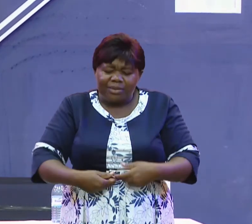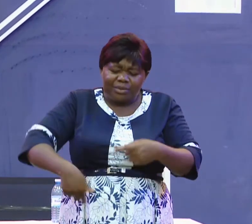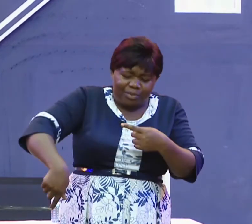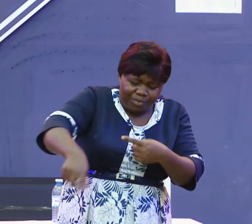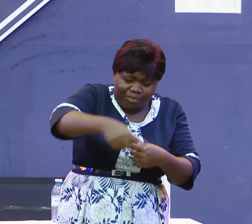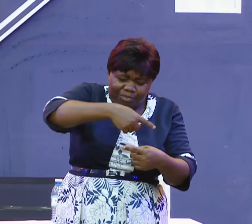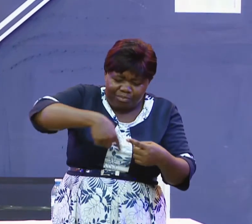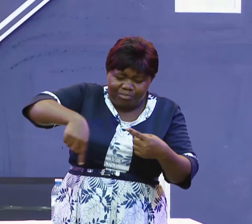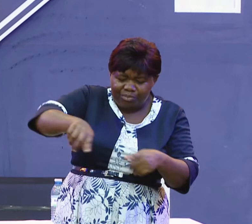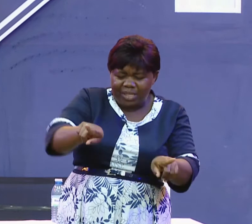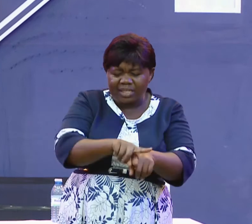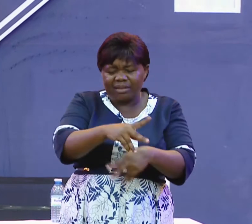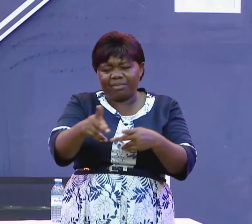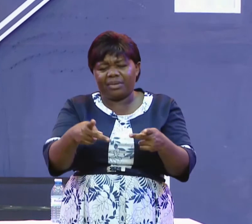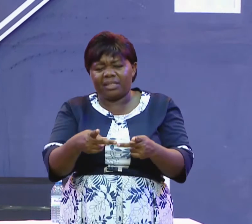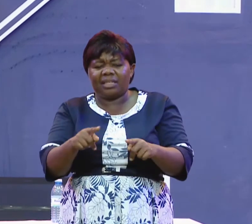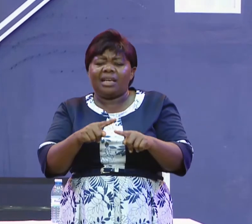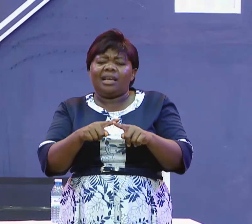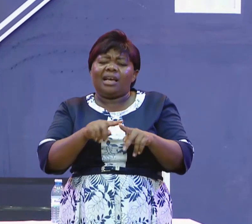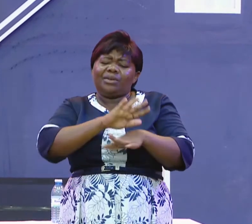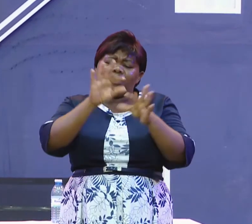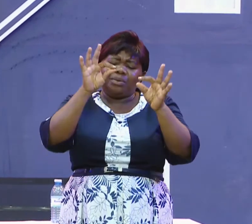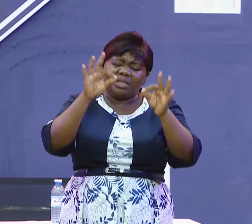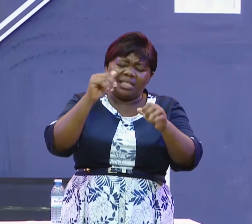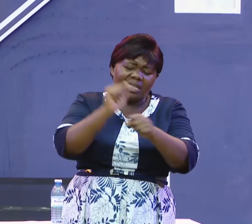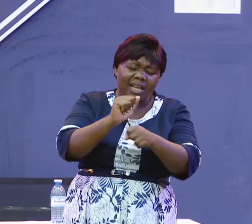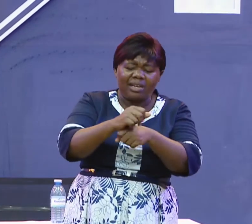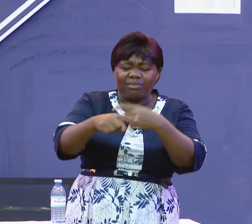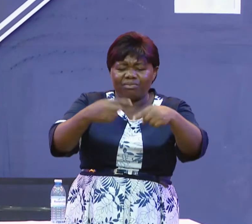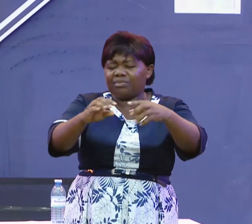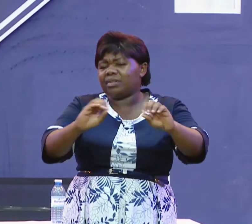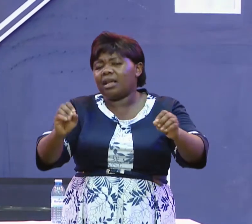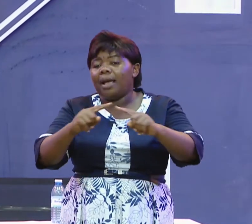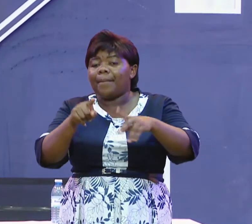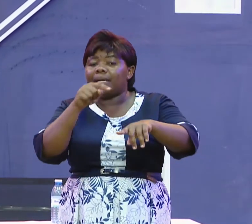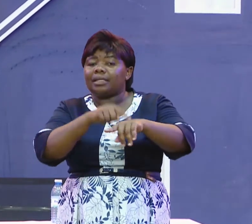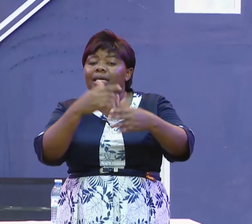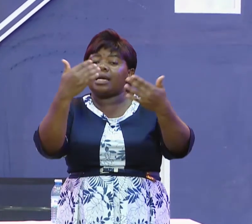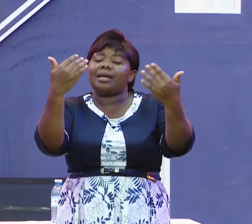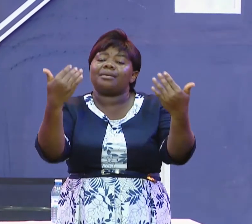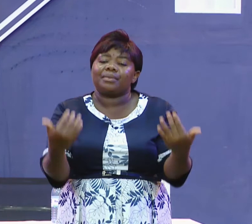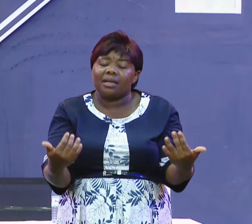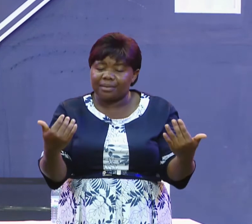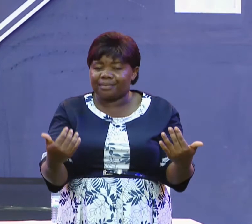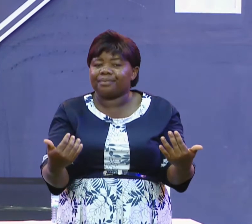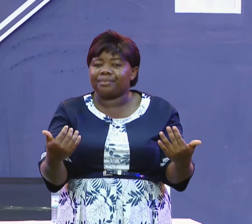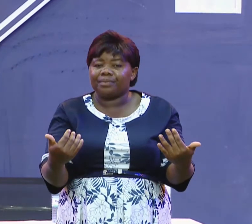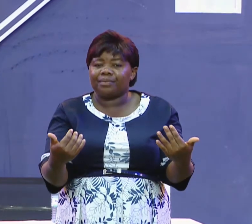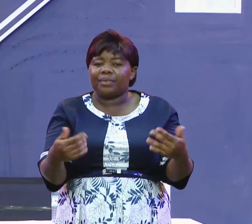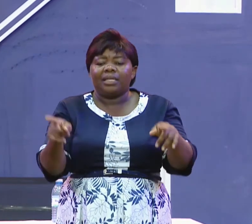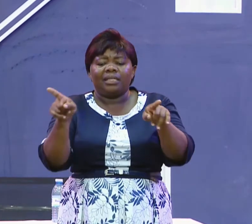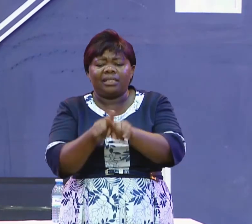Okwetolola. Okwetolola. Byenkola nga tebiyitamu. Byenkola nga tebiyitamu. Kumulundi guno gwokka. Kumulundi guno gwokka. Nga